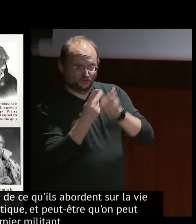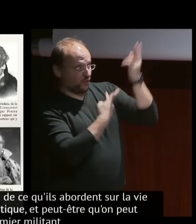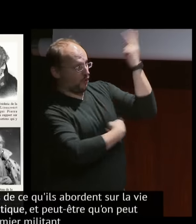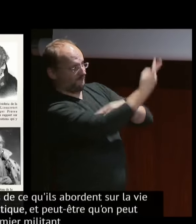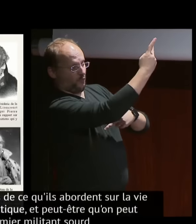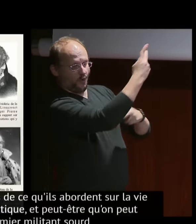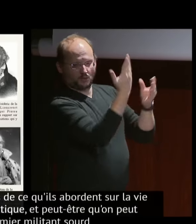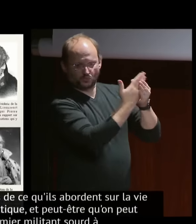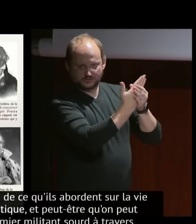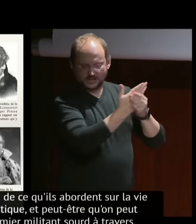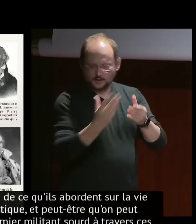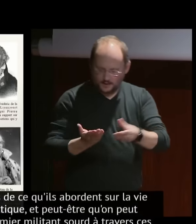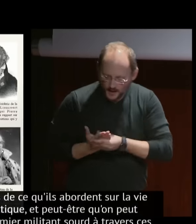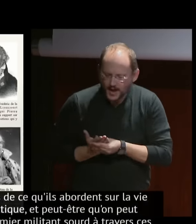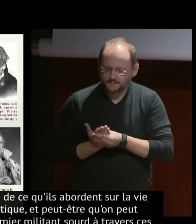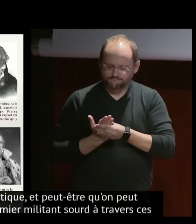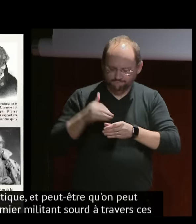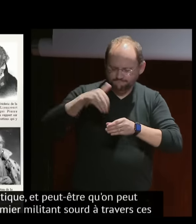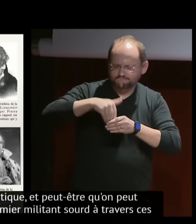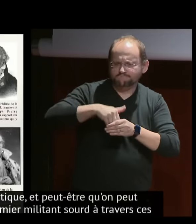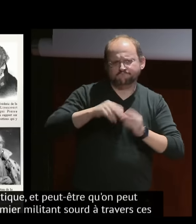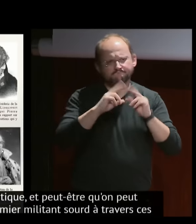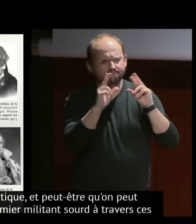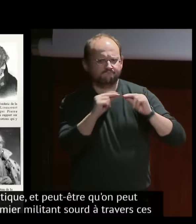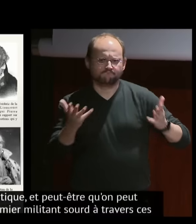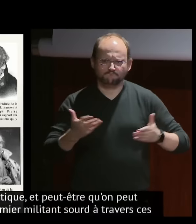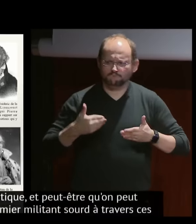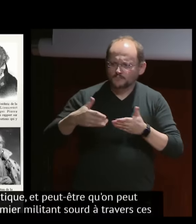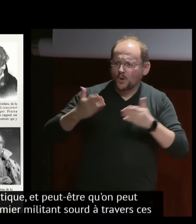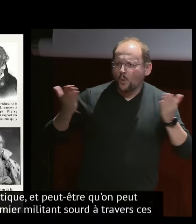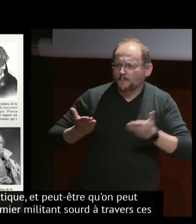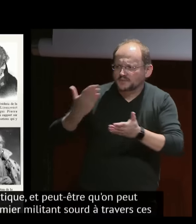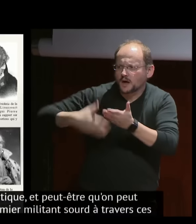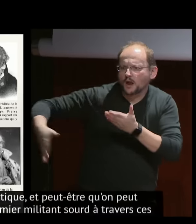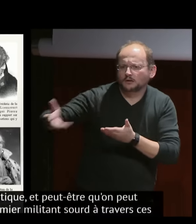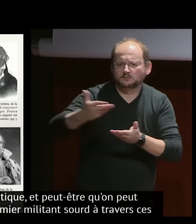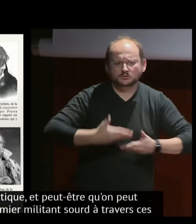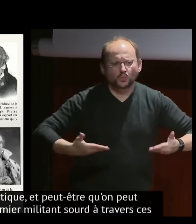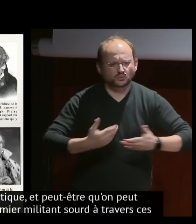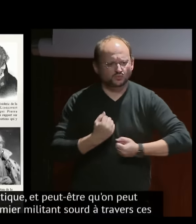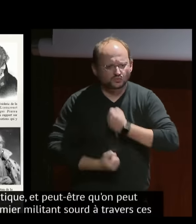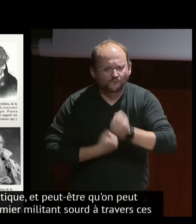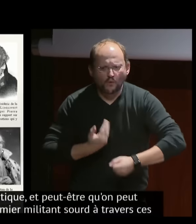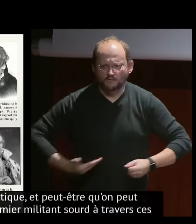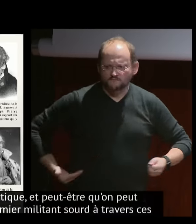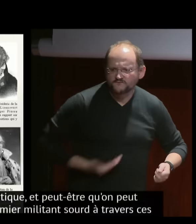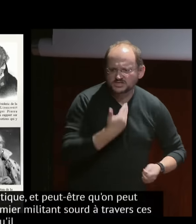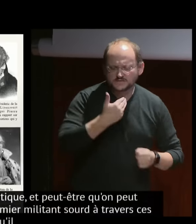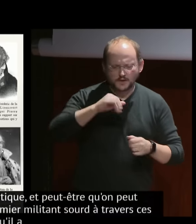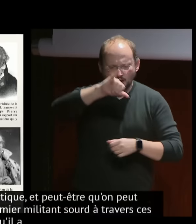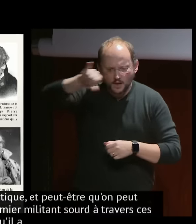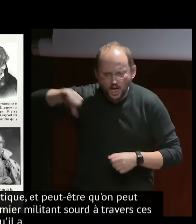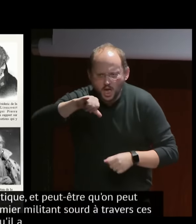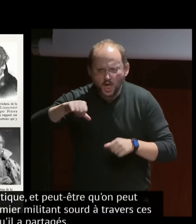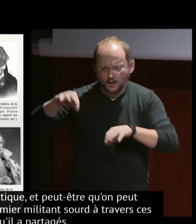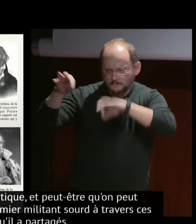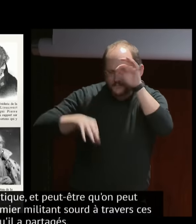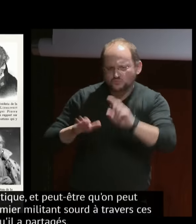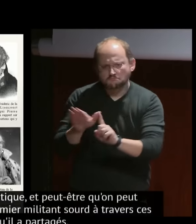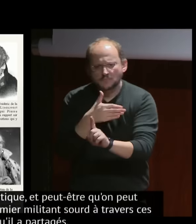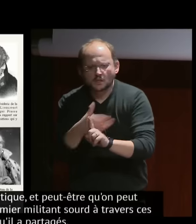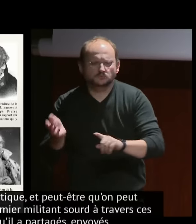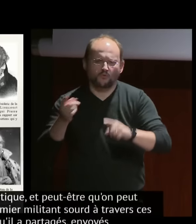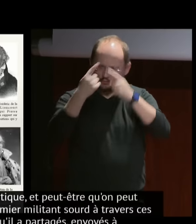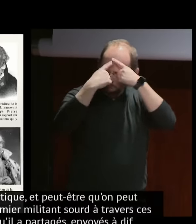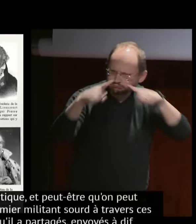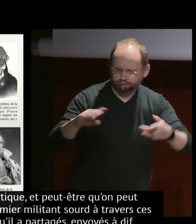ces extraits de textes. Des textes qu'il a partagés, qu'il a envoyés à différents citoyens, où voilà,